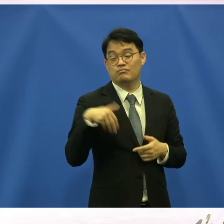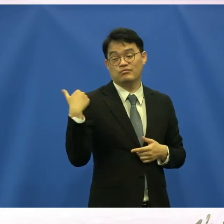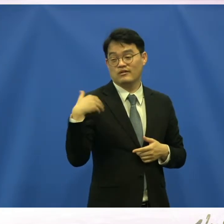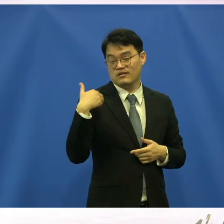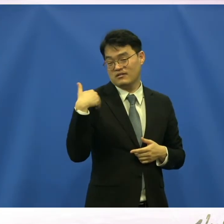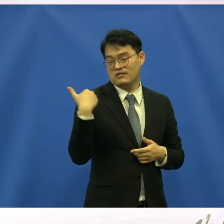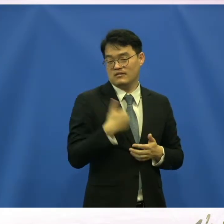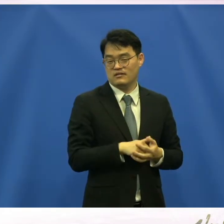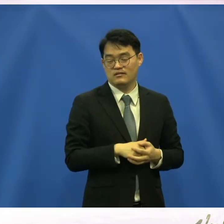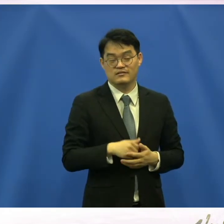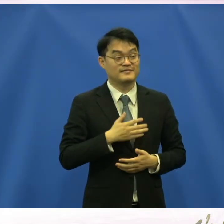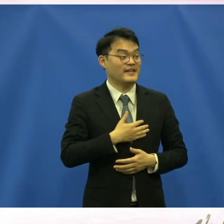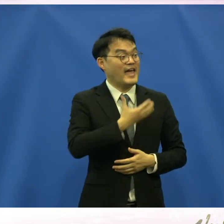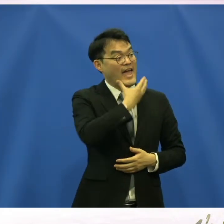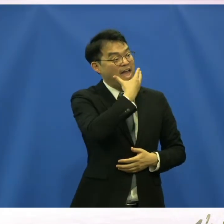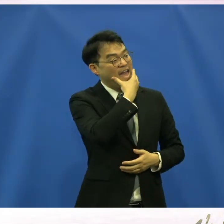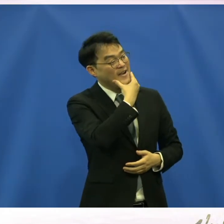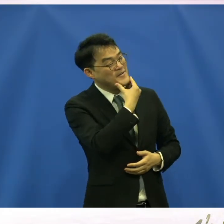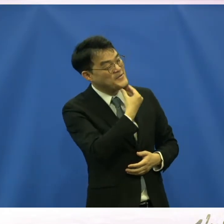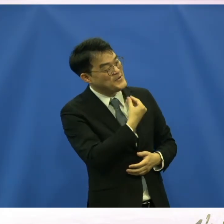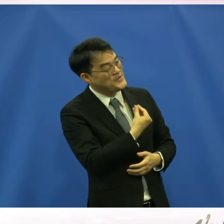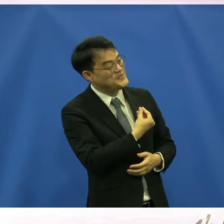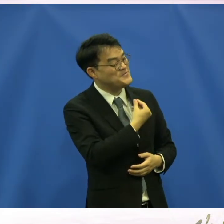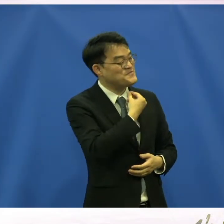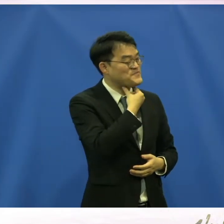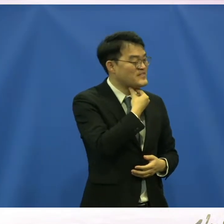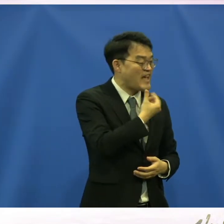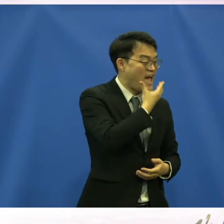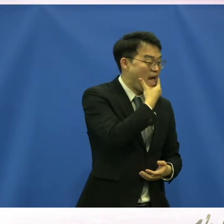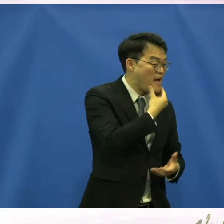나는 행복하고 싶은데 나의 행복을 아무도 안 도와줘.